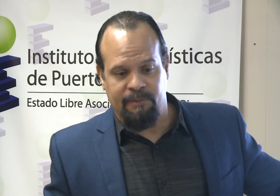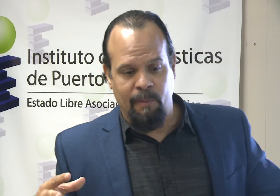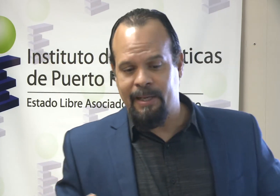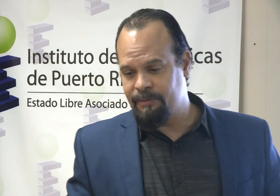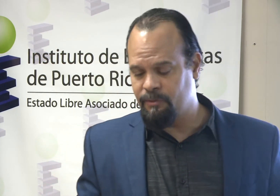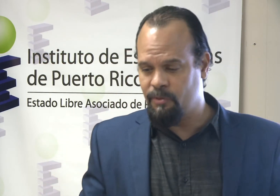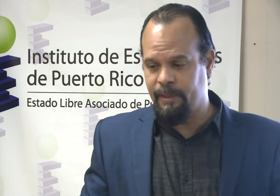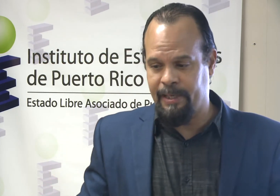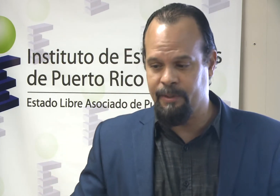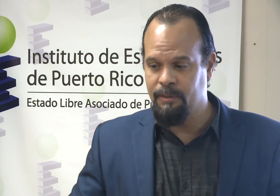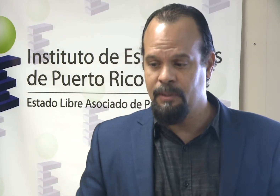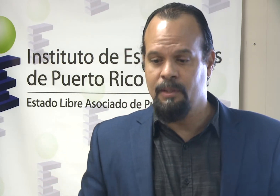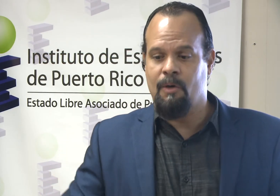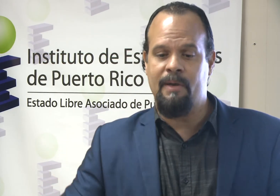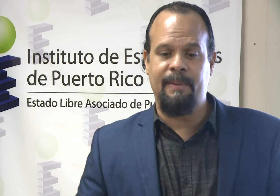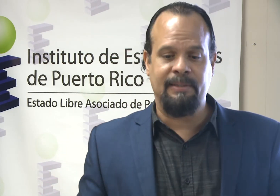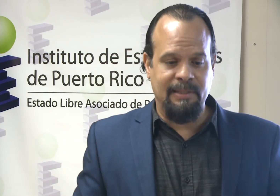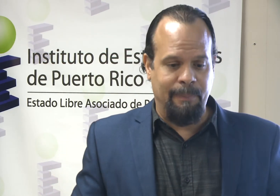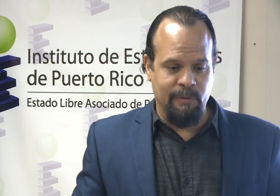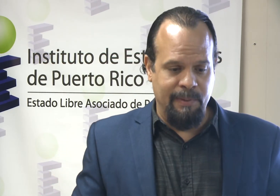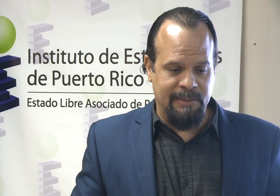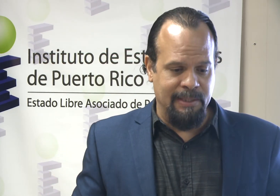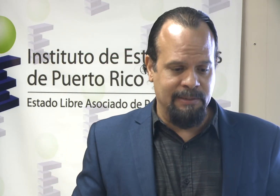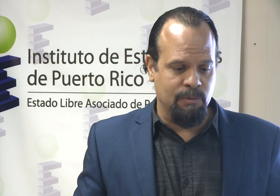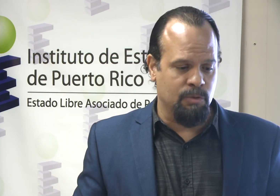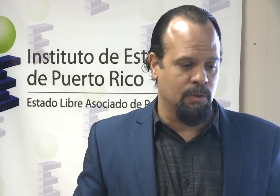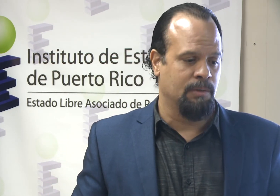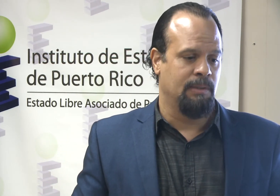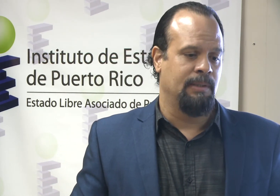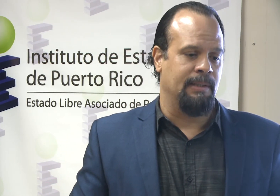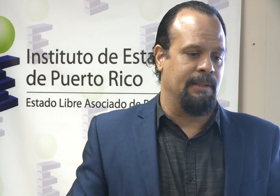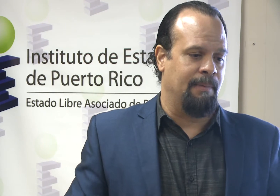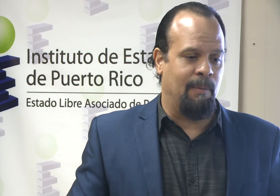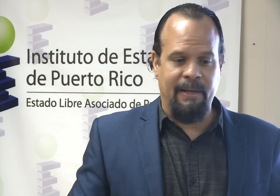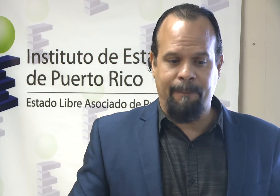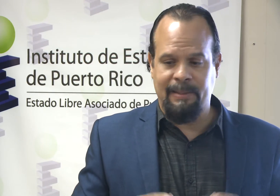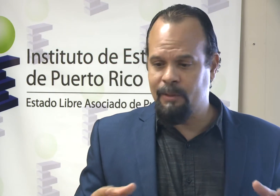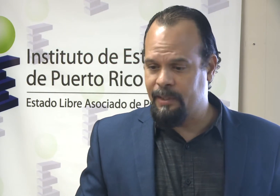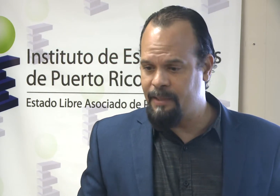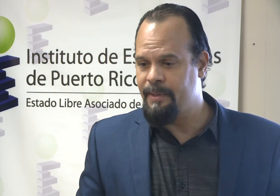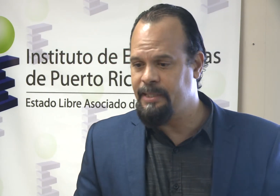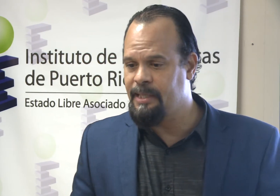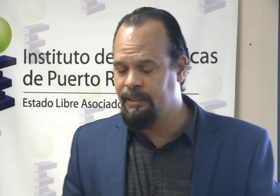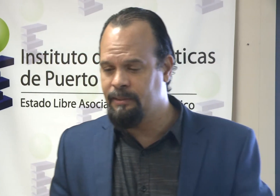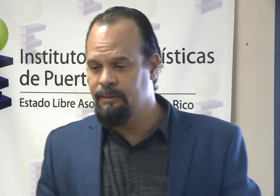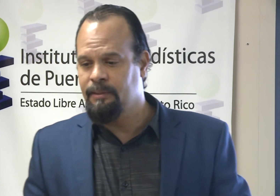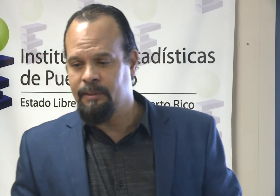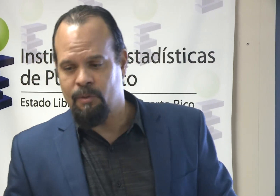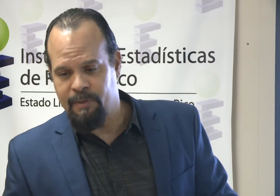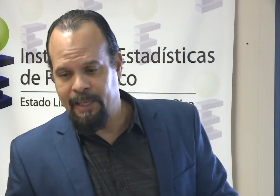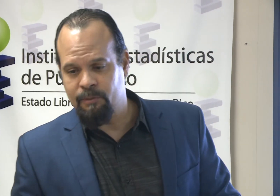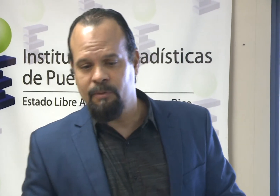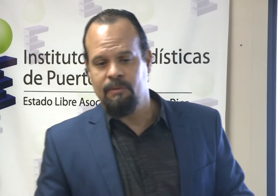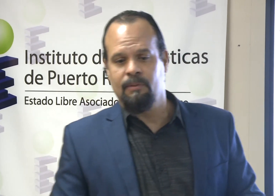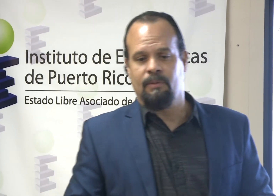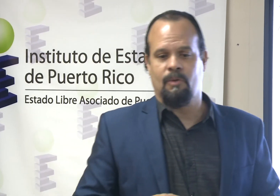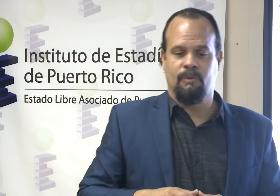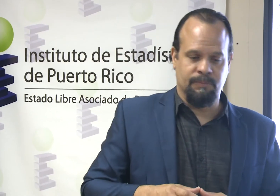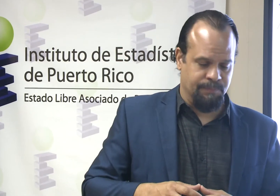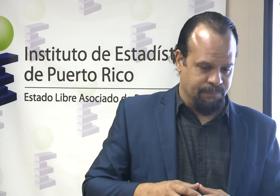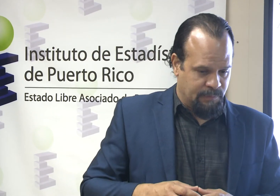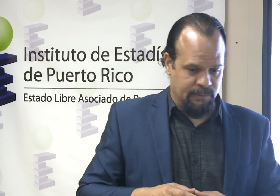datos y tomen acción sobre ellos. Obviamente, desde el punto de vista del instituto, vamos a respaldar cualquier medida con datos,